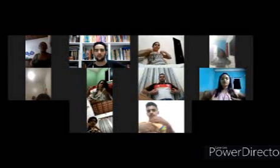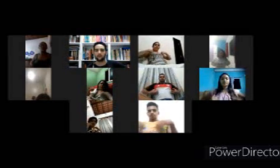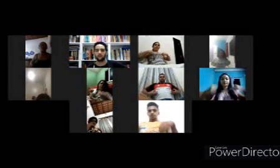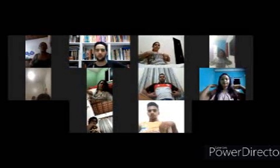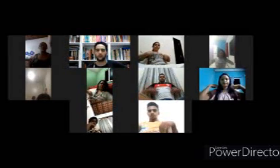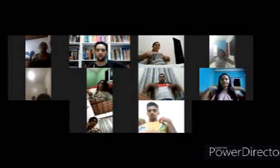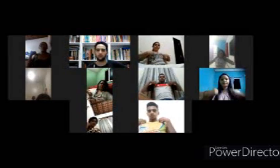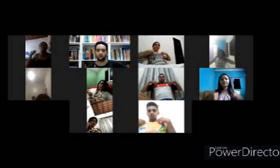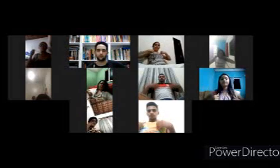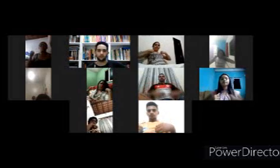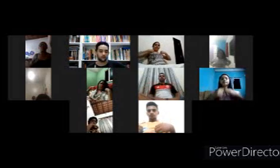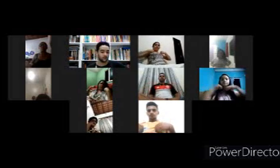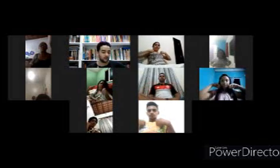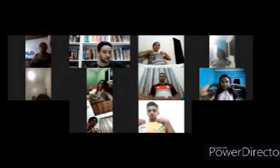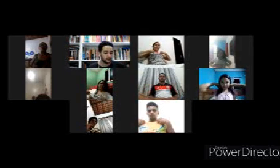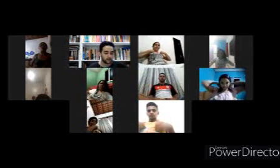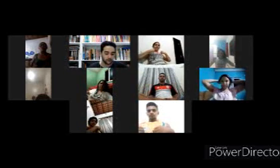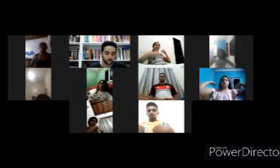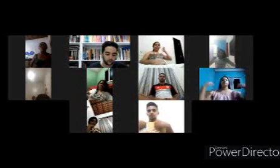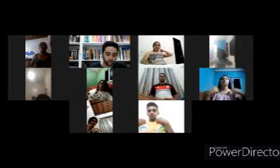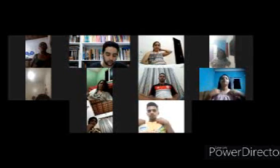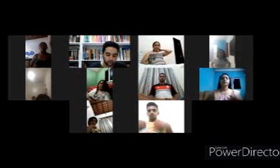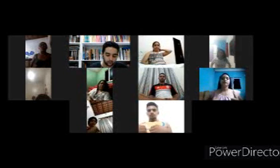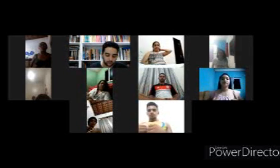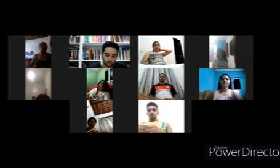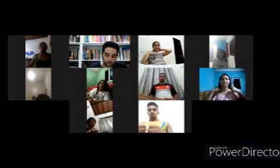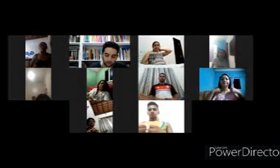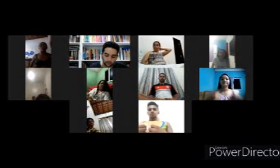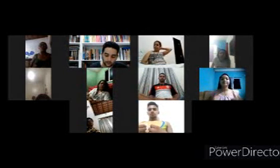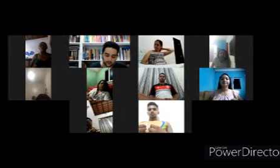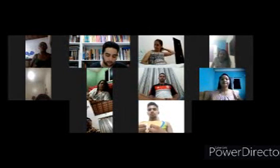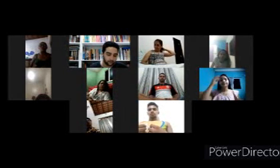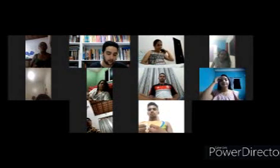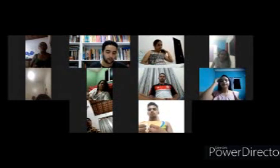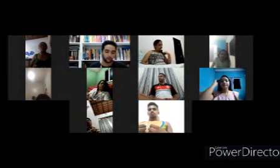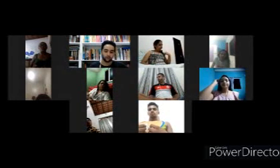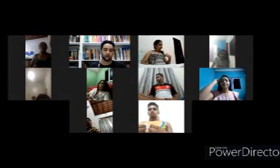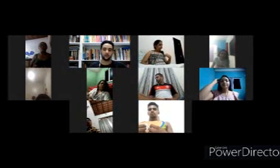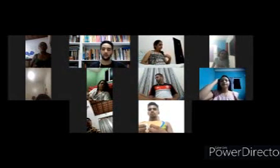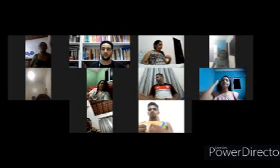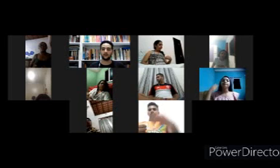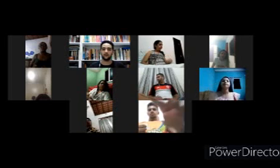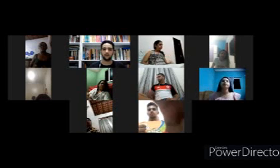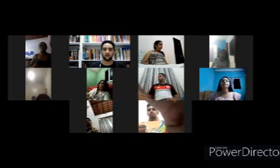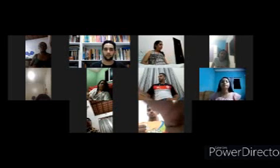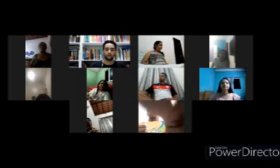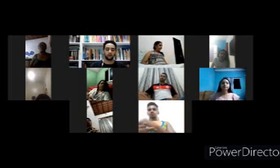Faz a mochila nos ombros. Acho que foram todos. Sim. Pronto. Então a gente fez a revisão